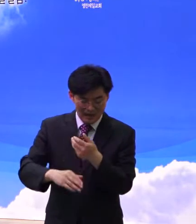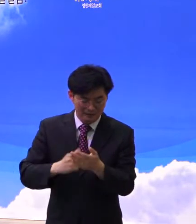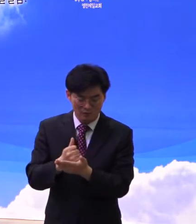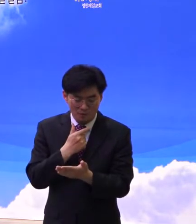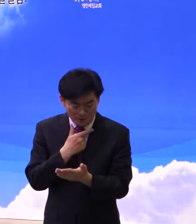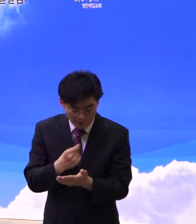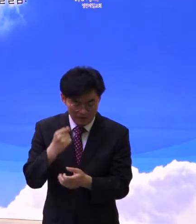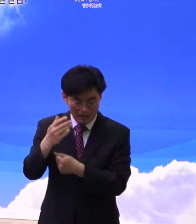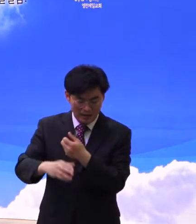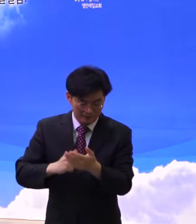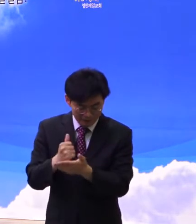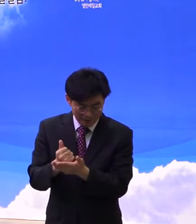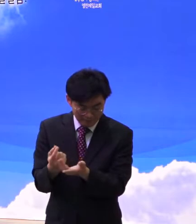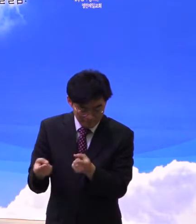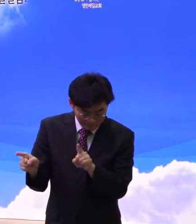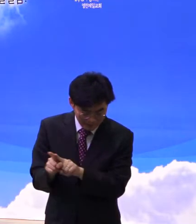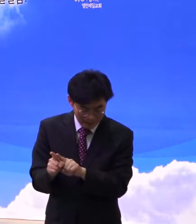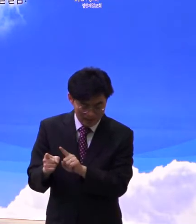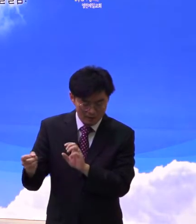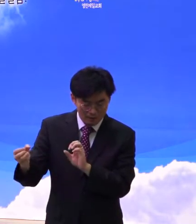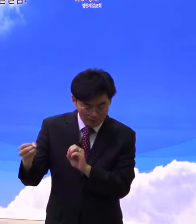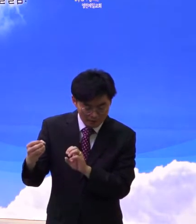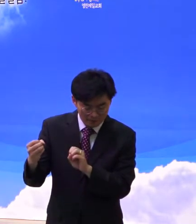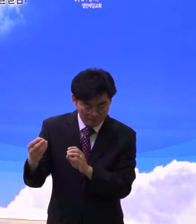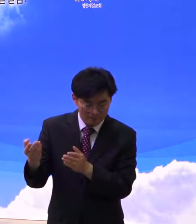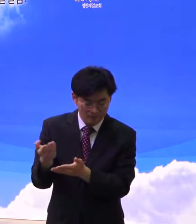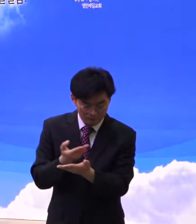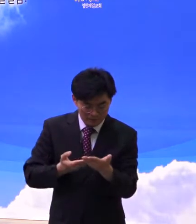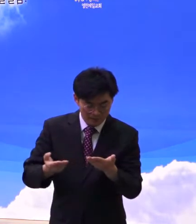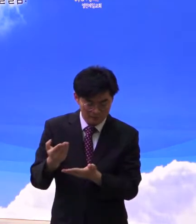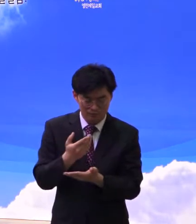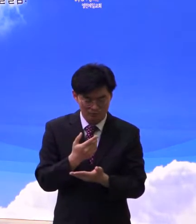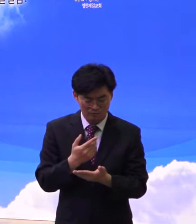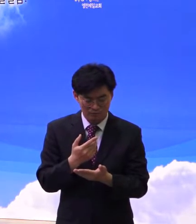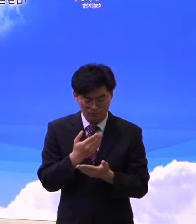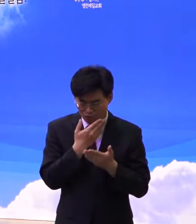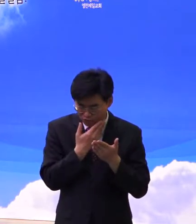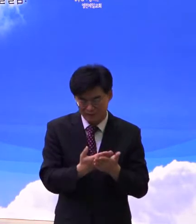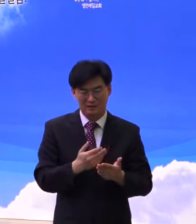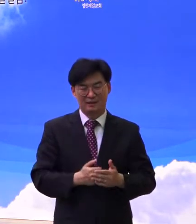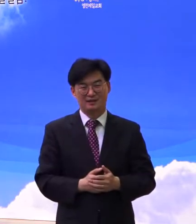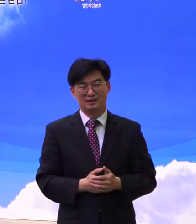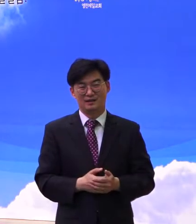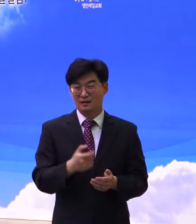소망합니다. 그런데 기도하지 않게 될 때가 있고 하나님께 묻지 않게